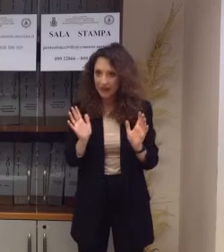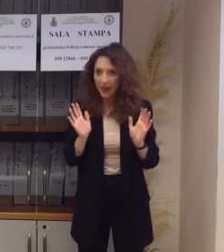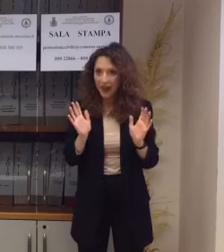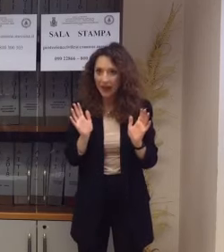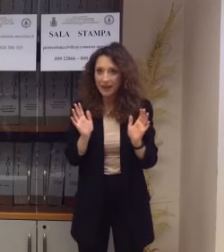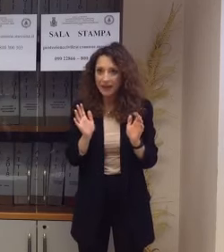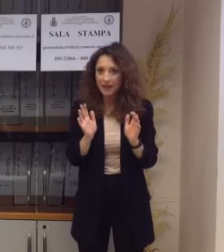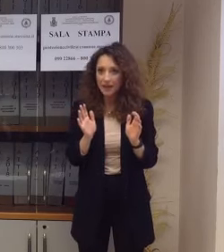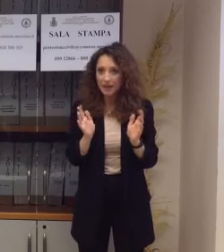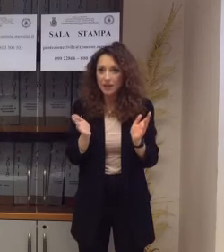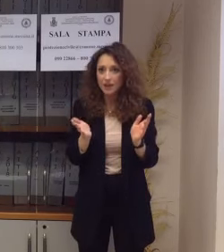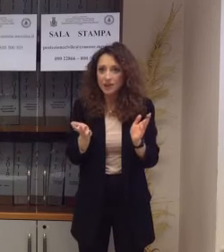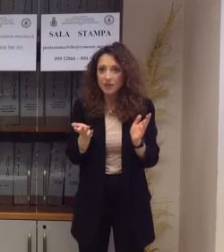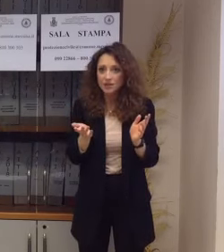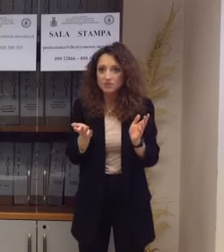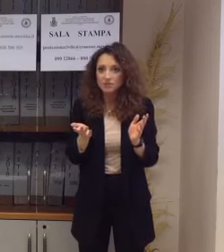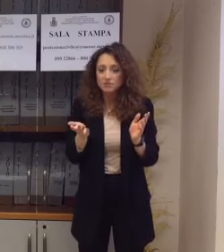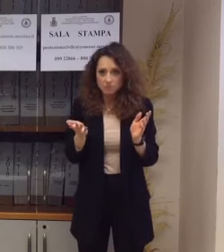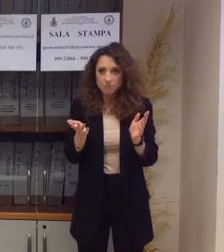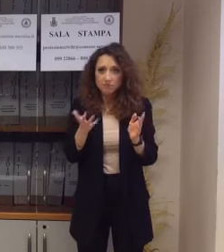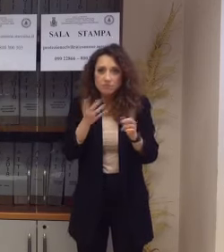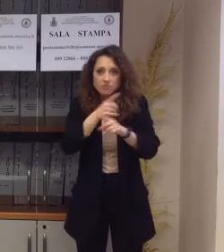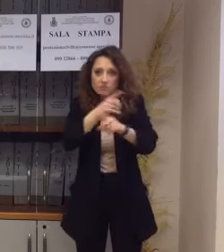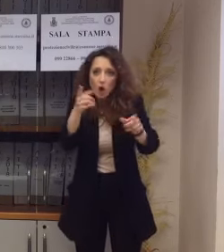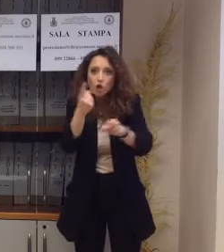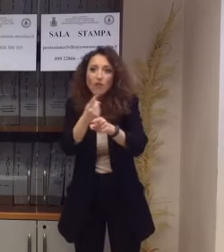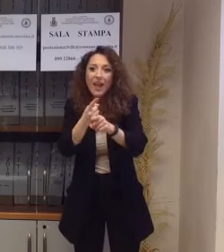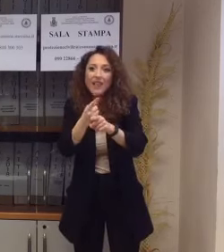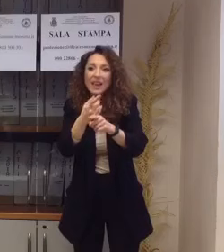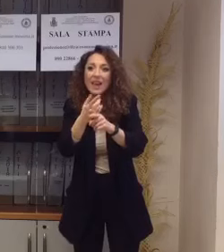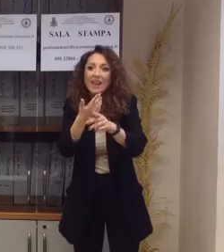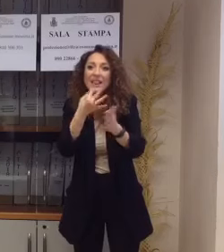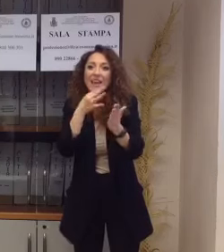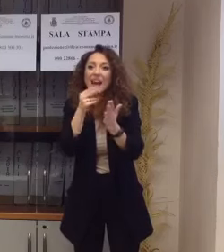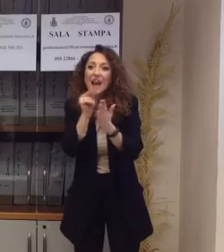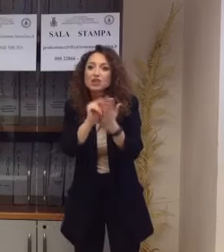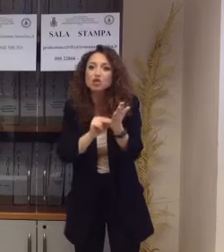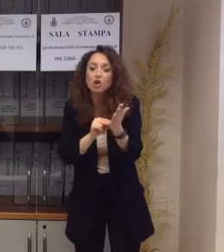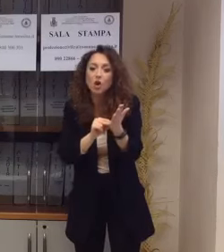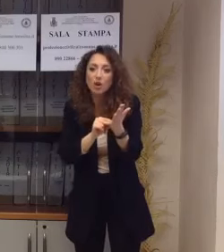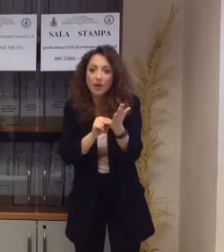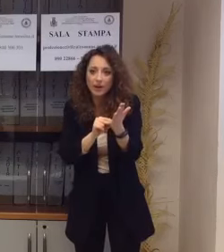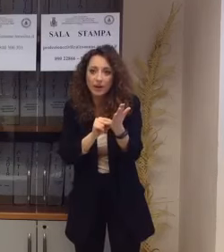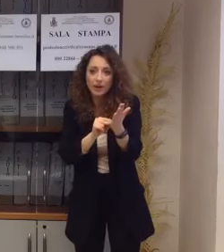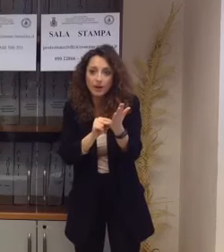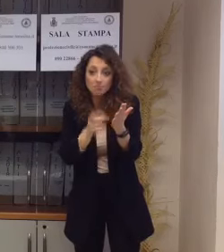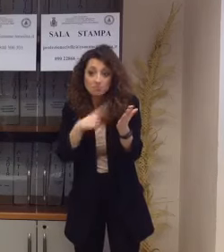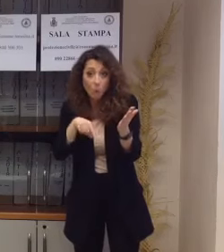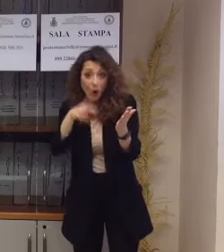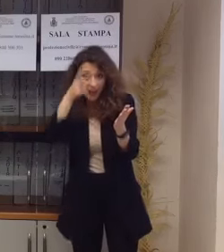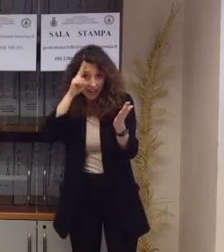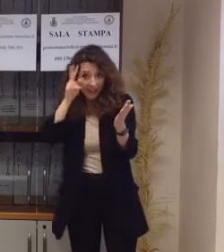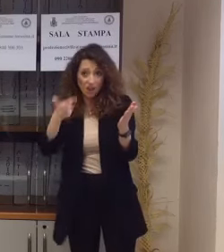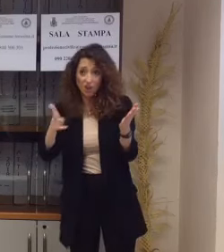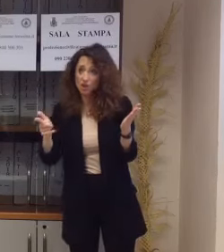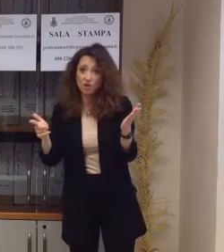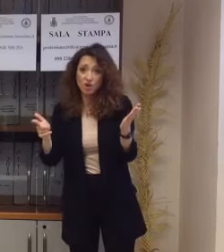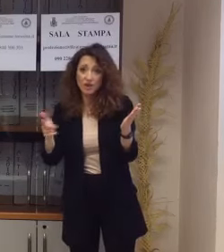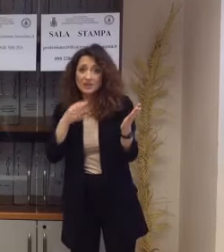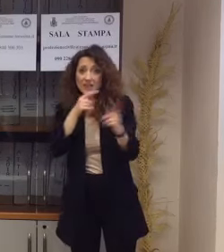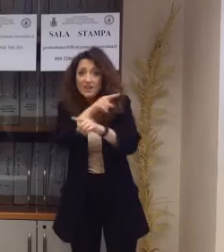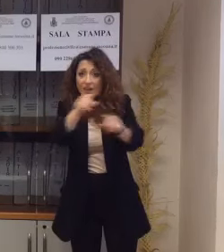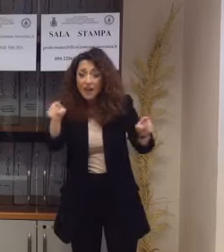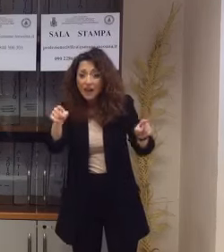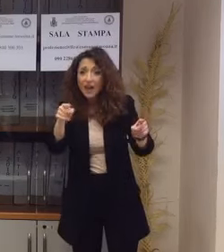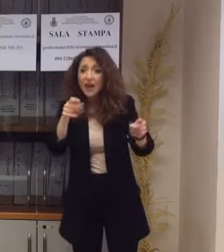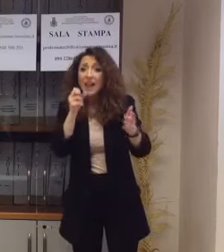fare una dichiarazione, abbiamo aperto. È ovvio che qua non c'è nessuno cretino, quindi le vostre dichiarazioni